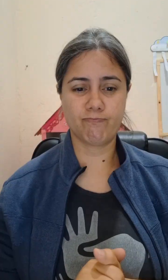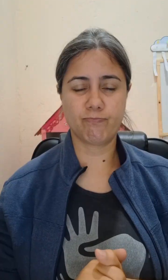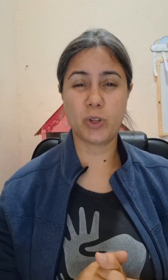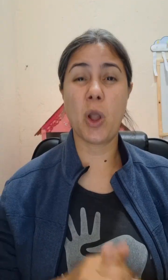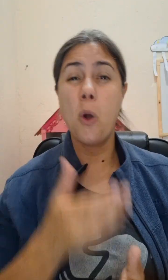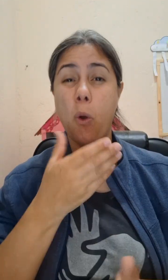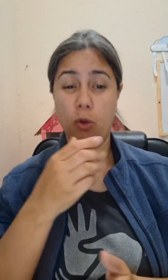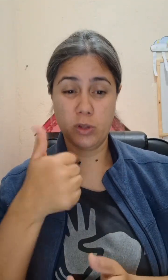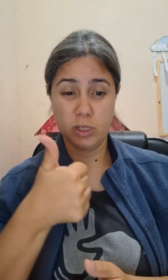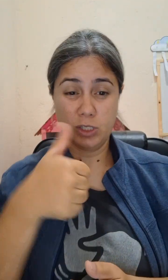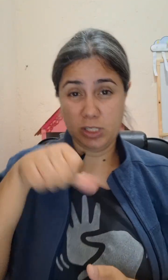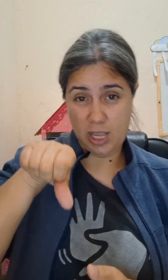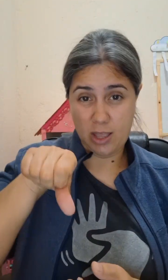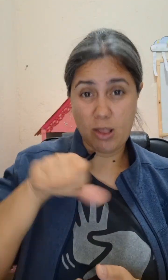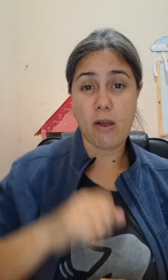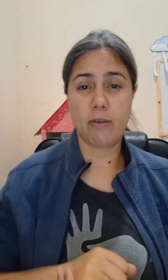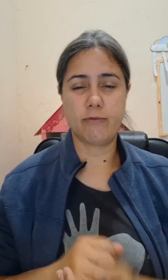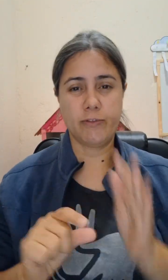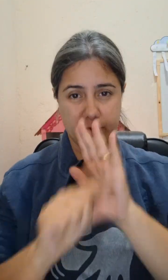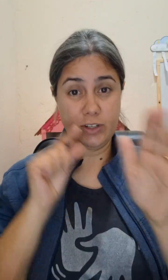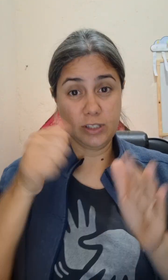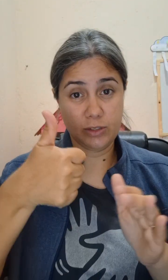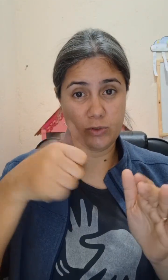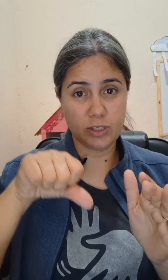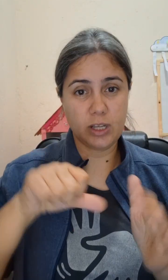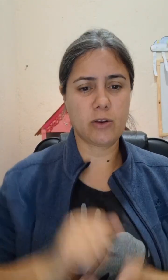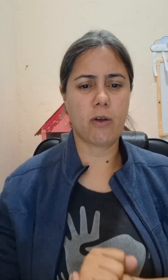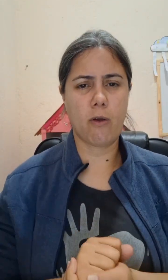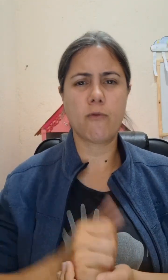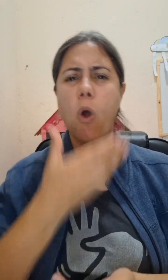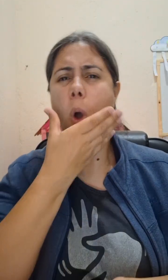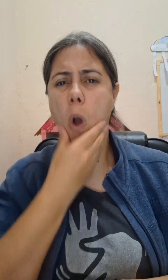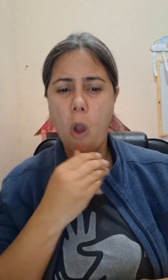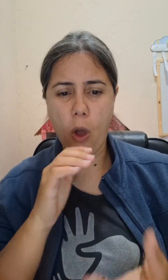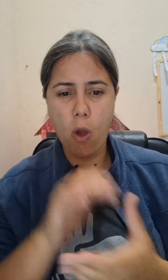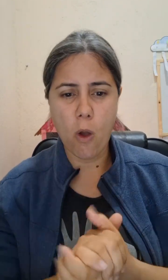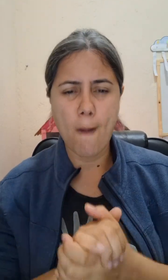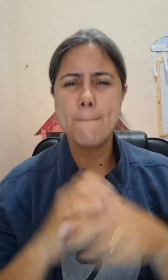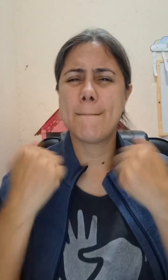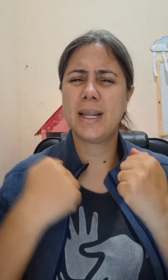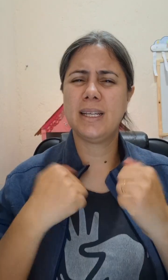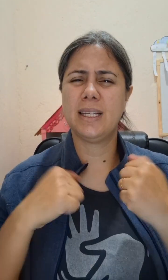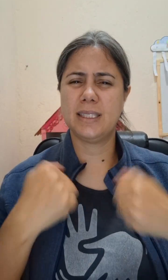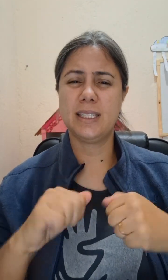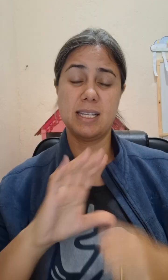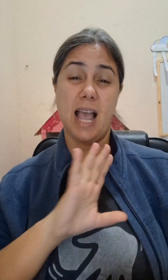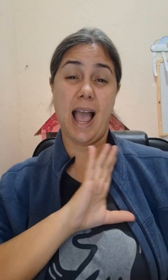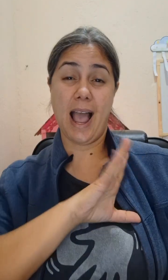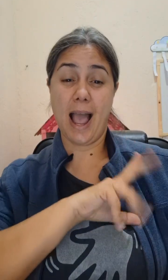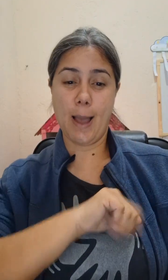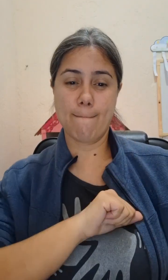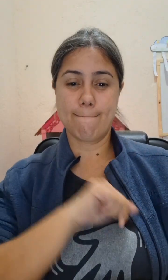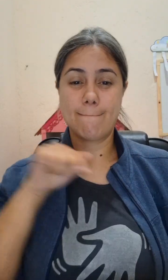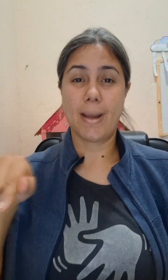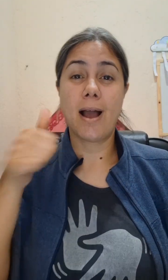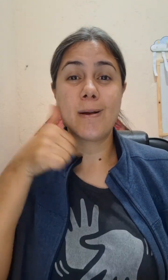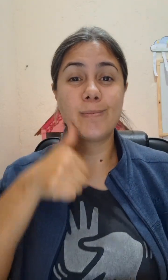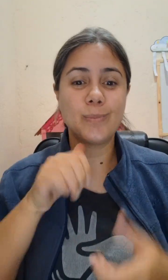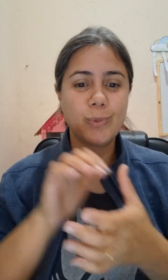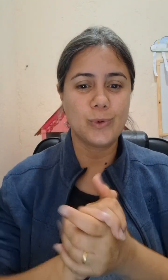ao Senhor. No versículo 19, os maridos precisam amar as